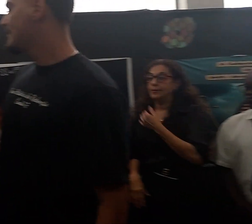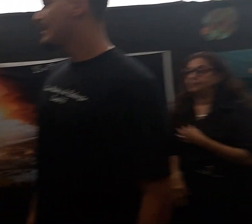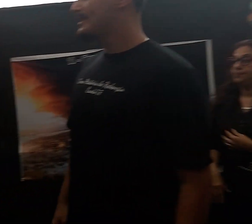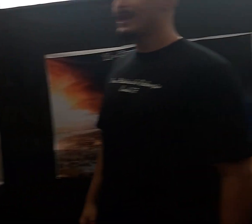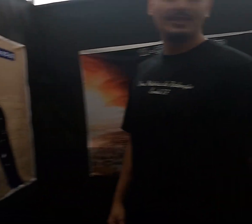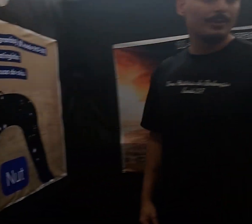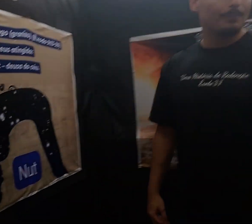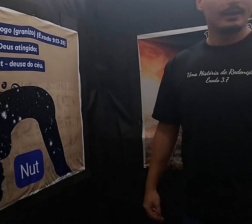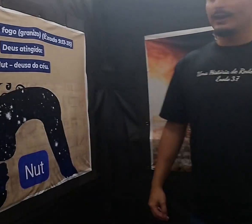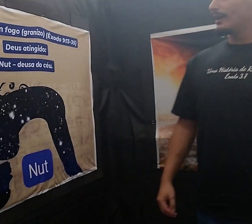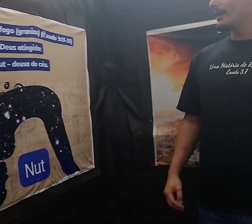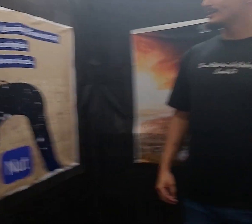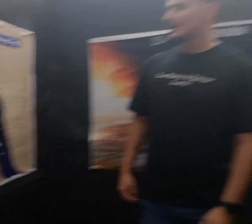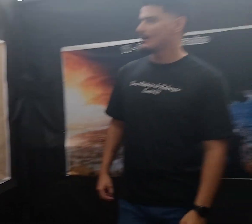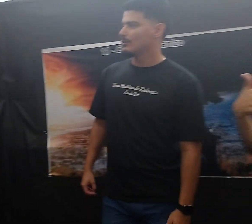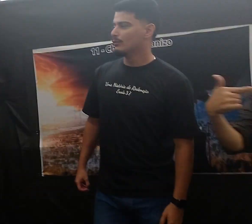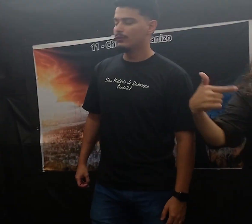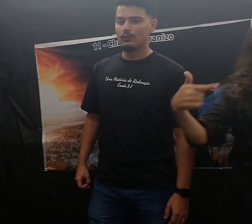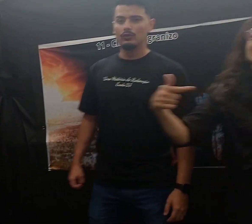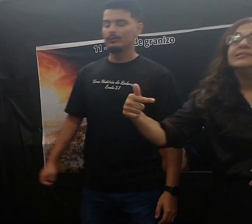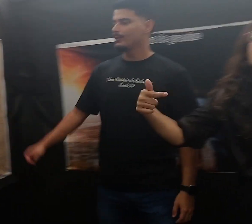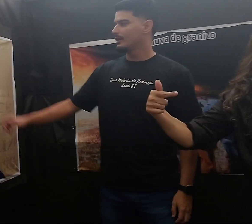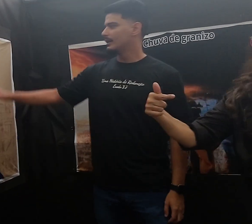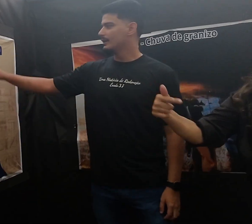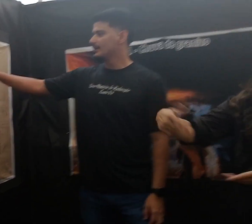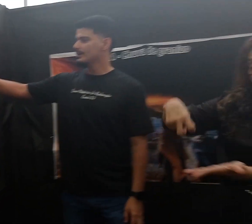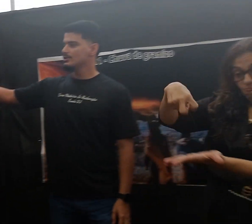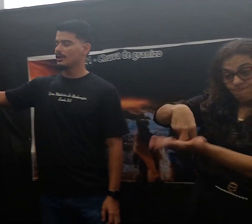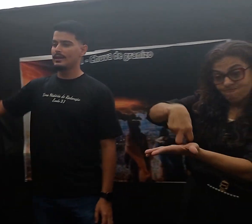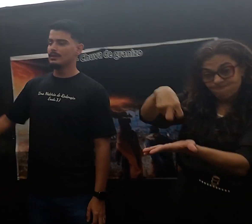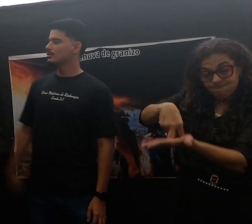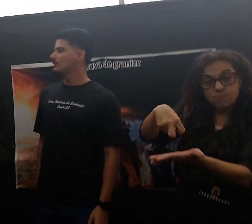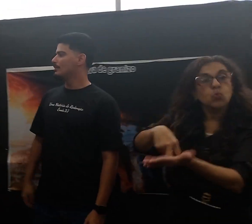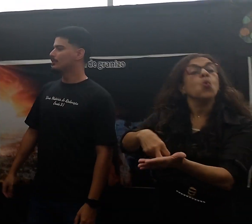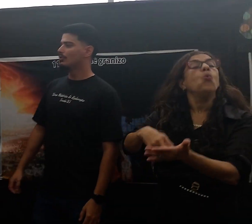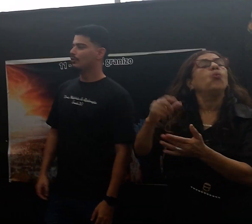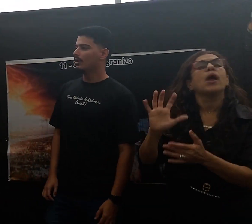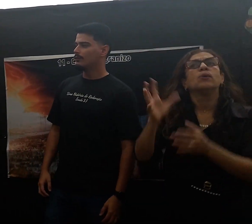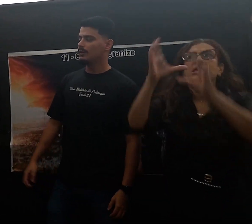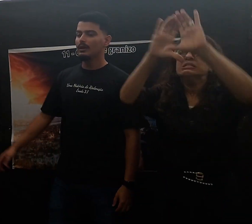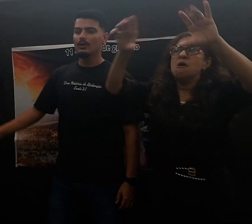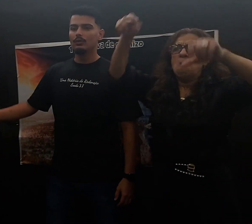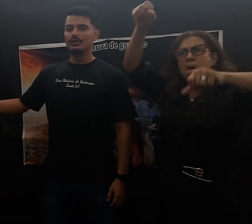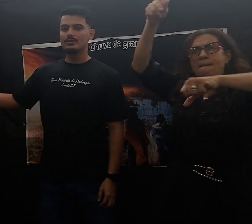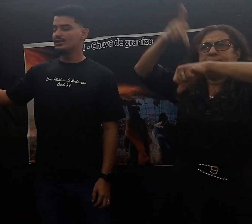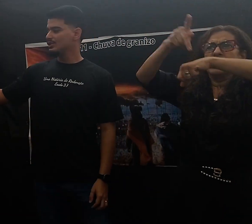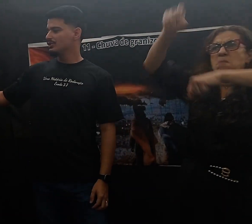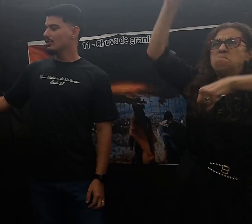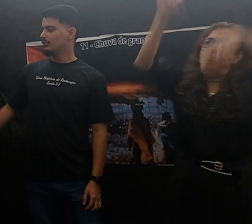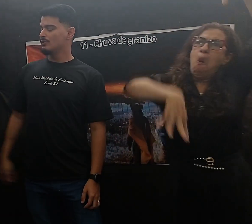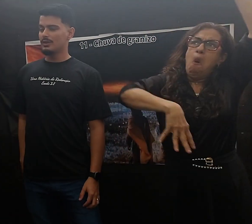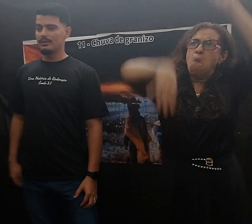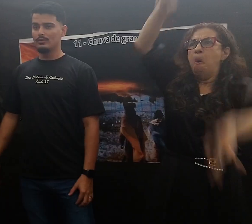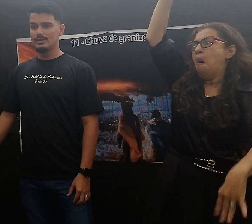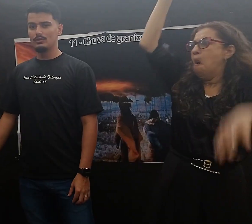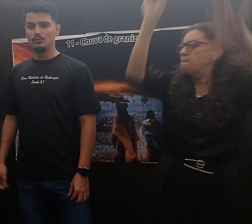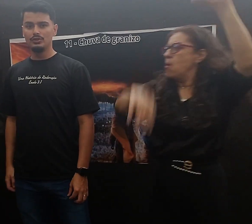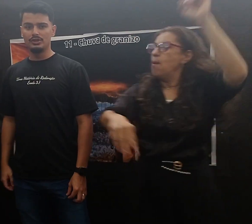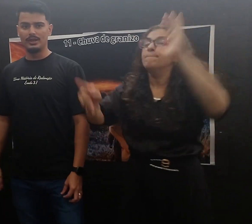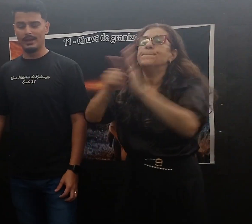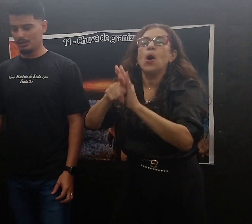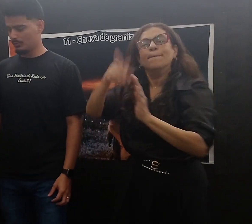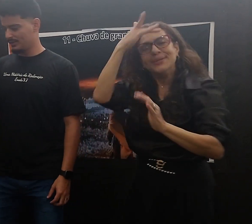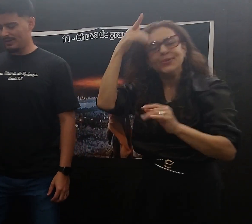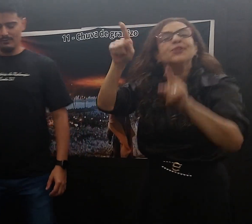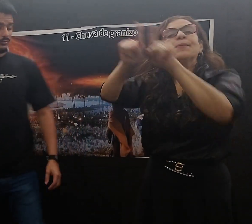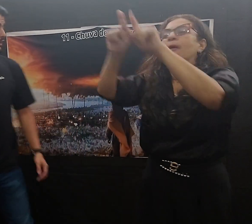A nossa sétima praga é a saraiva com fogo, granizo, lá em Êxodo capítulo 9. O deus atingido é o deus da deusa